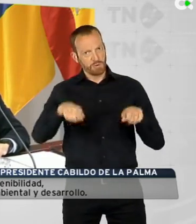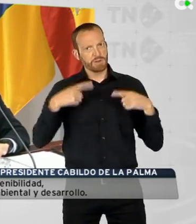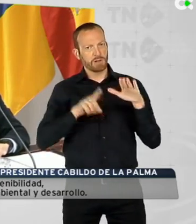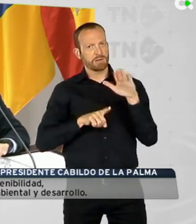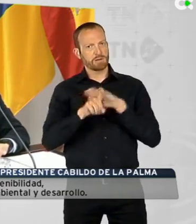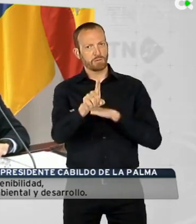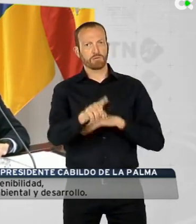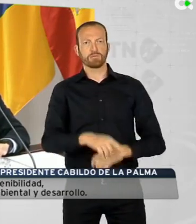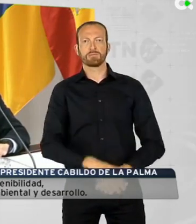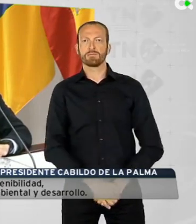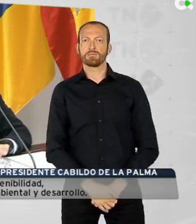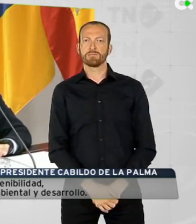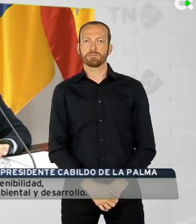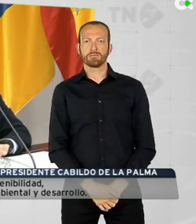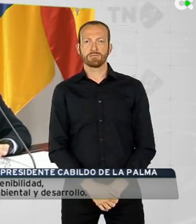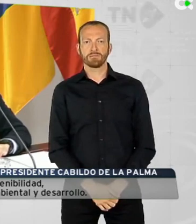desarrollo.